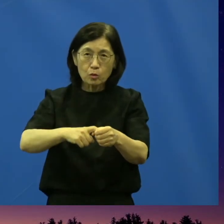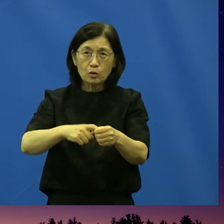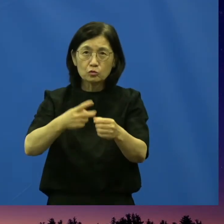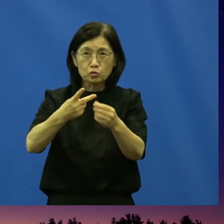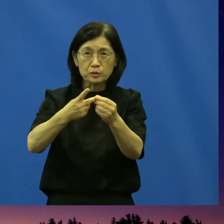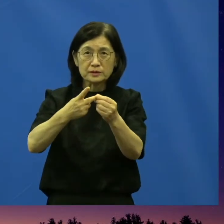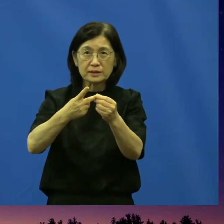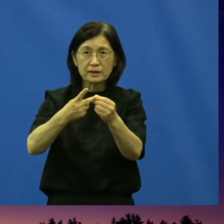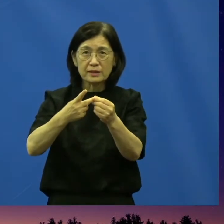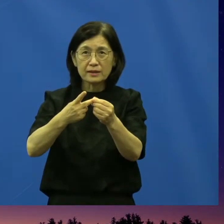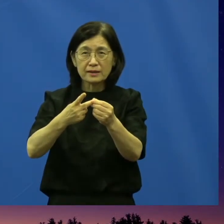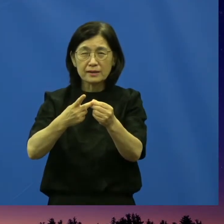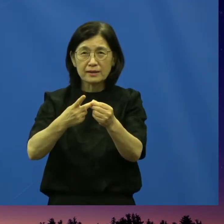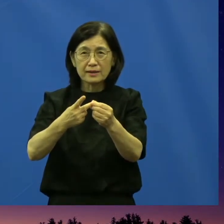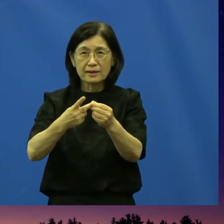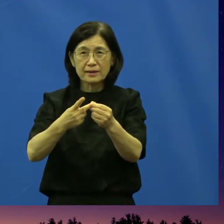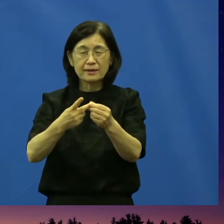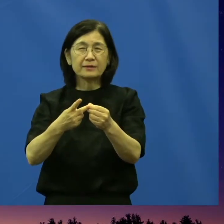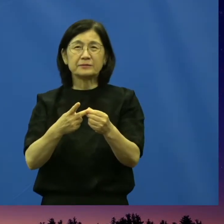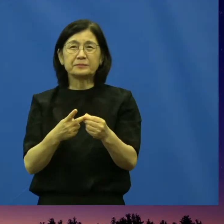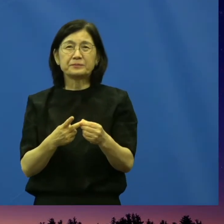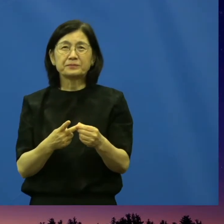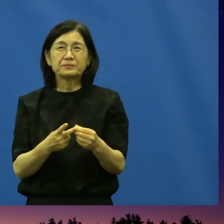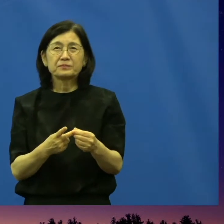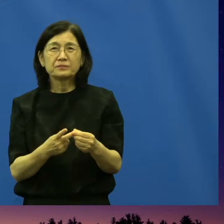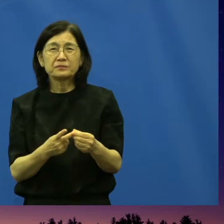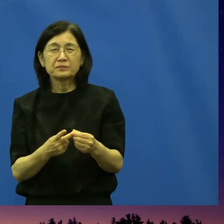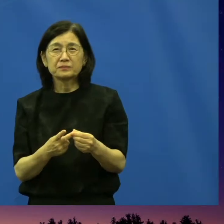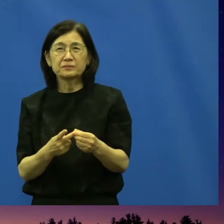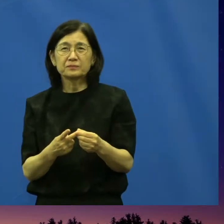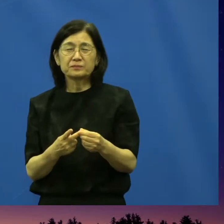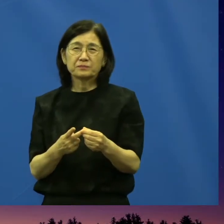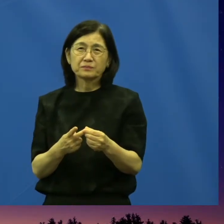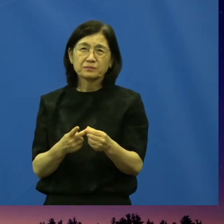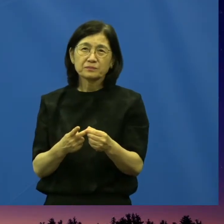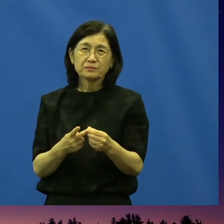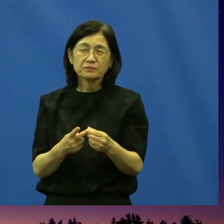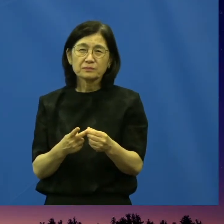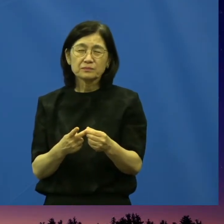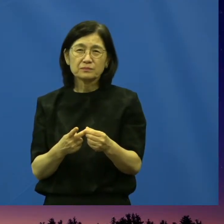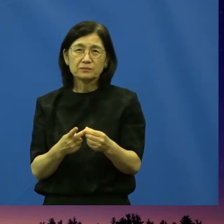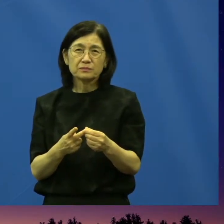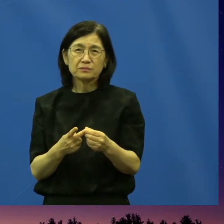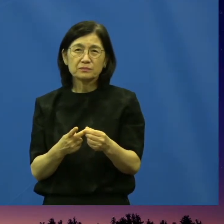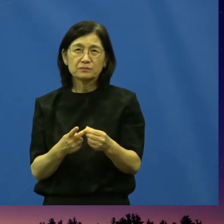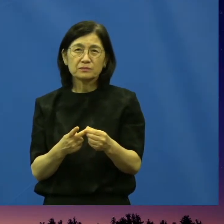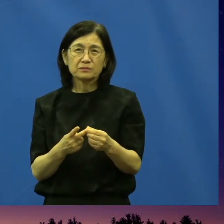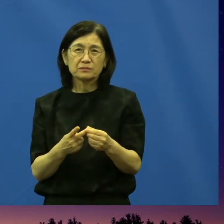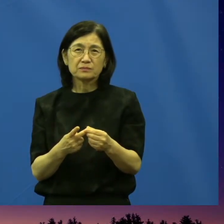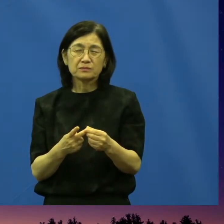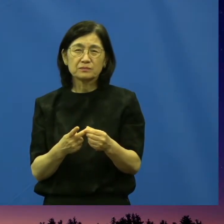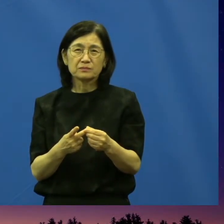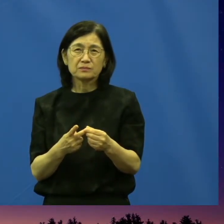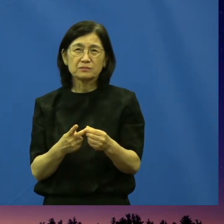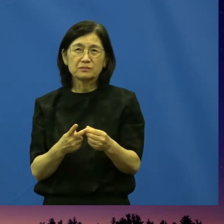심리. 오늘날 같이 뭐 민주적인 이런 방식으로 또